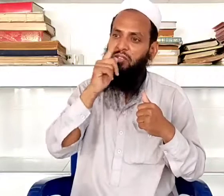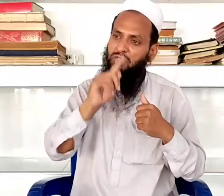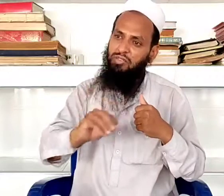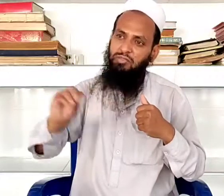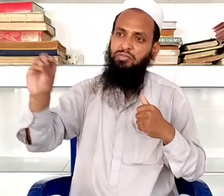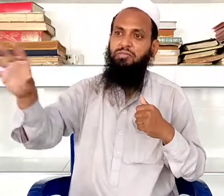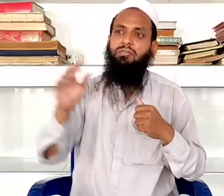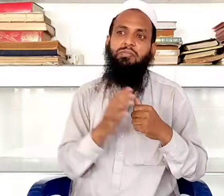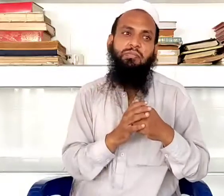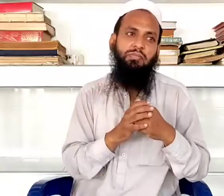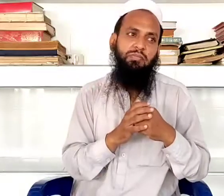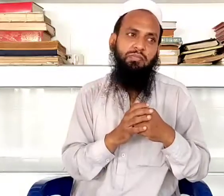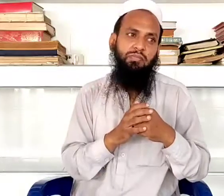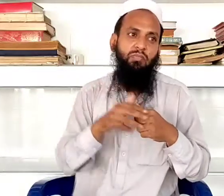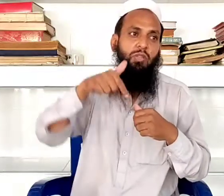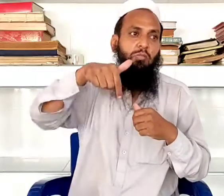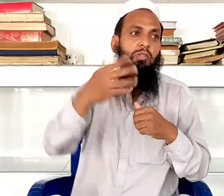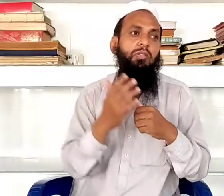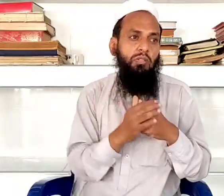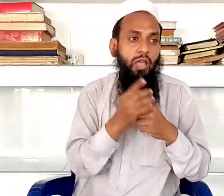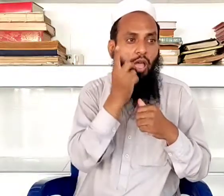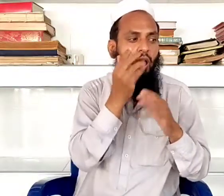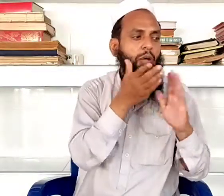गए। जेड़ा बंदा फौत होया उहदी जीवी नु